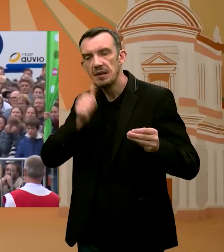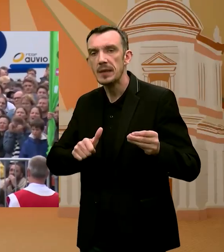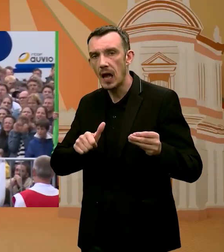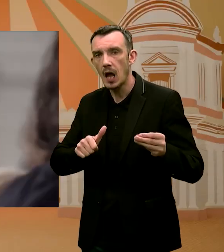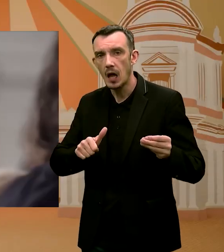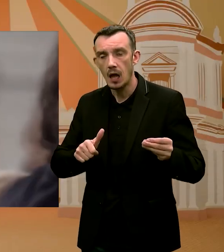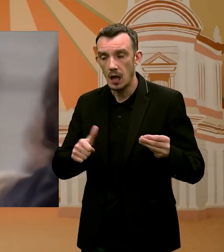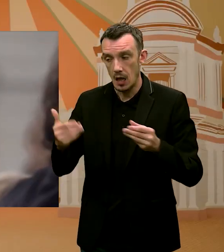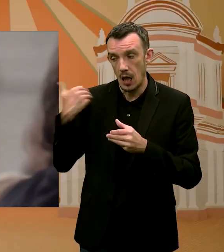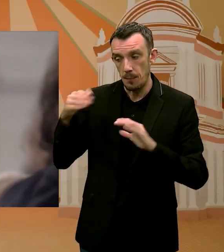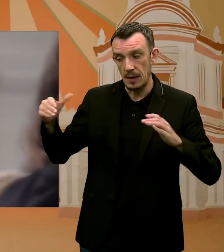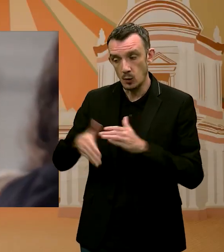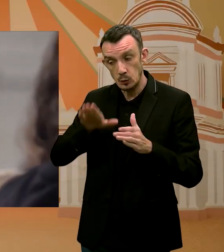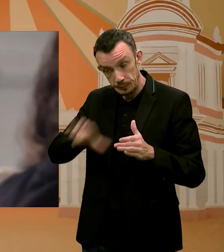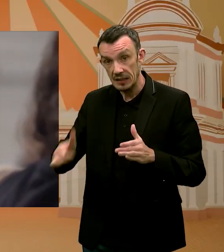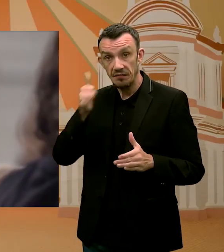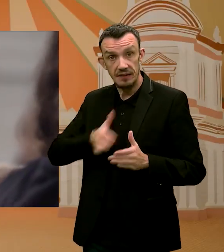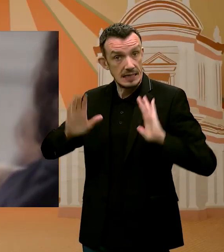c'était vraiment un moment très très convivial.